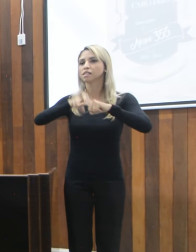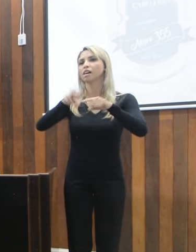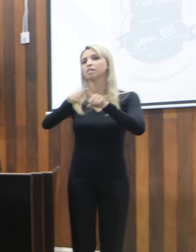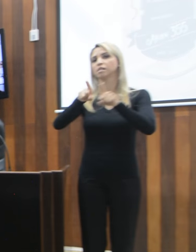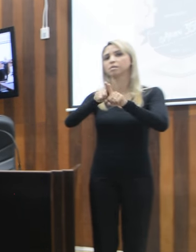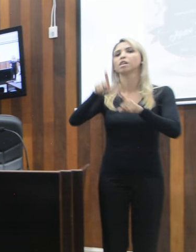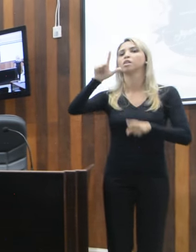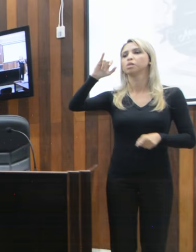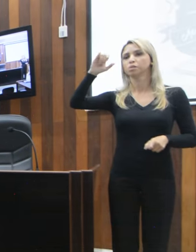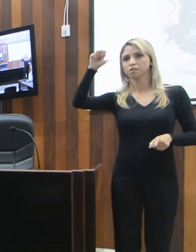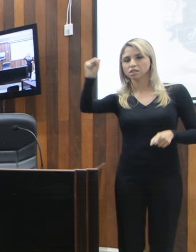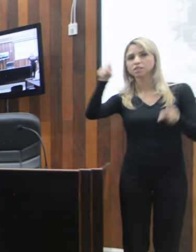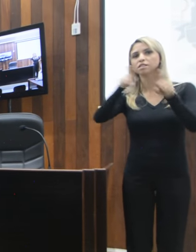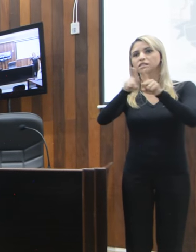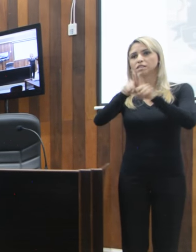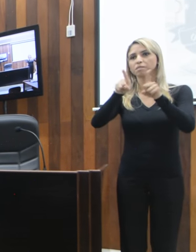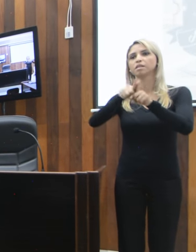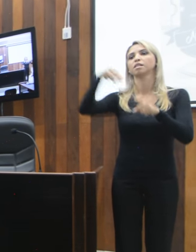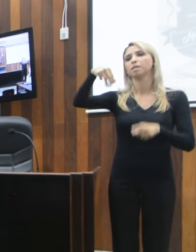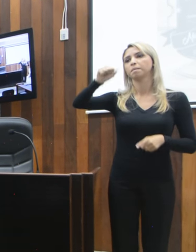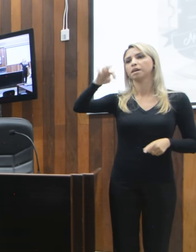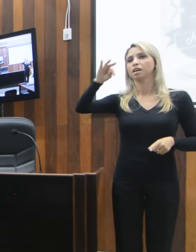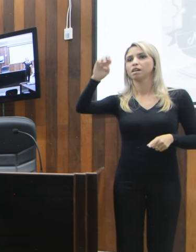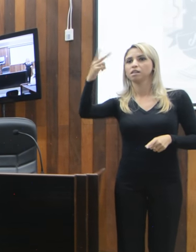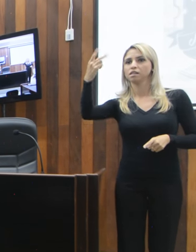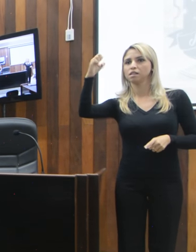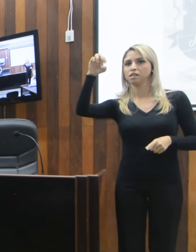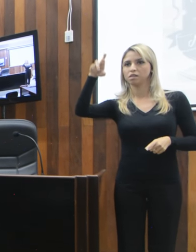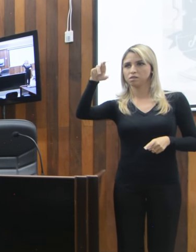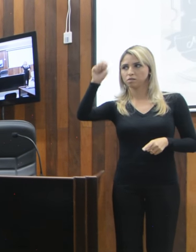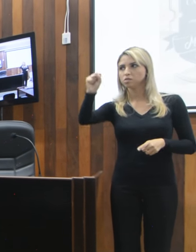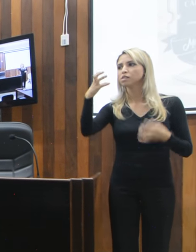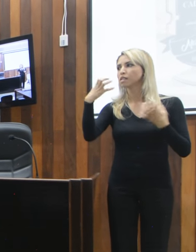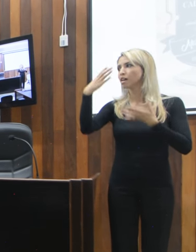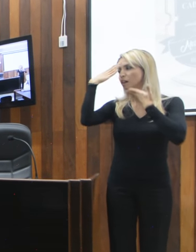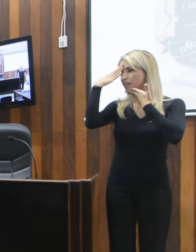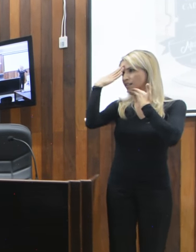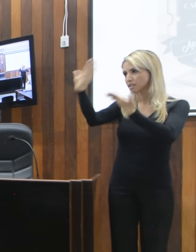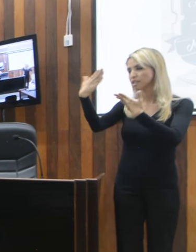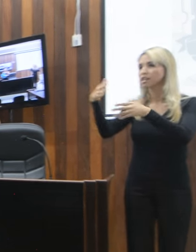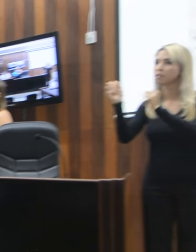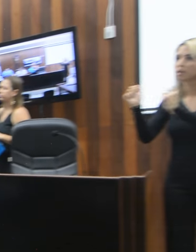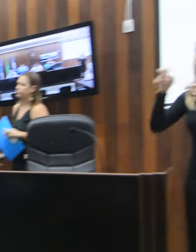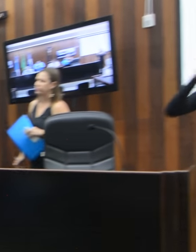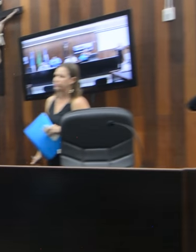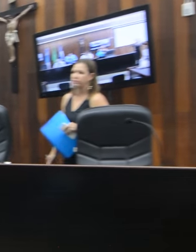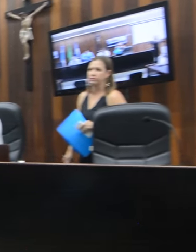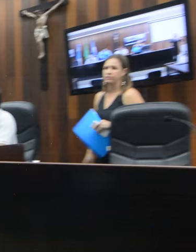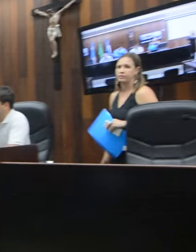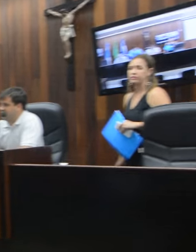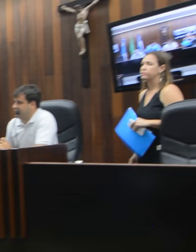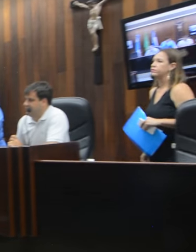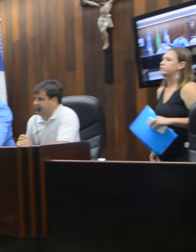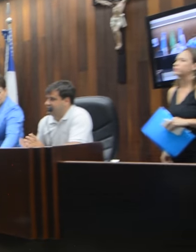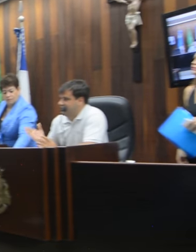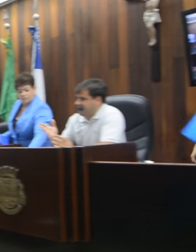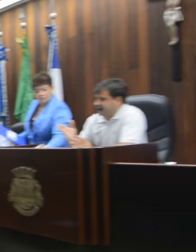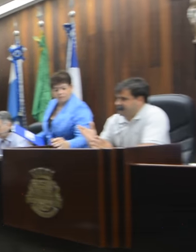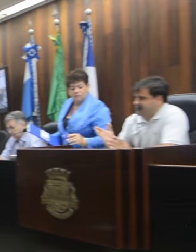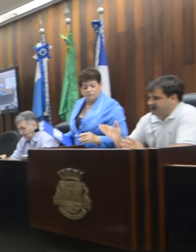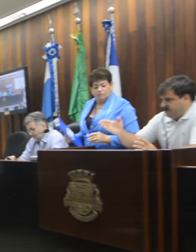França. Sancler também, quero agradecer nossos três vereadores, representando todos os parlamentares juvenis da